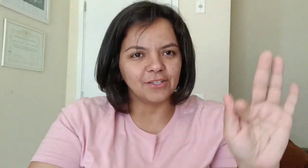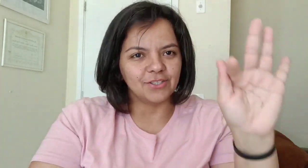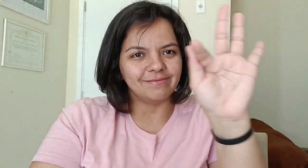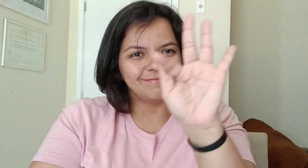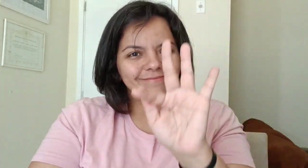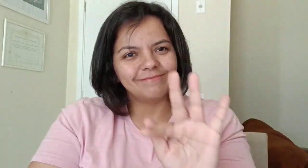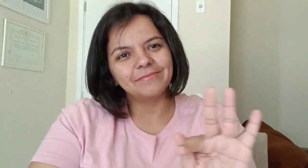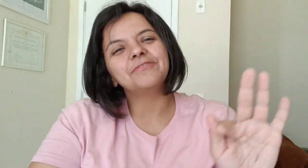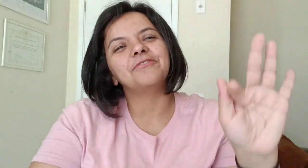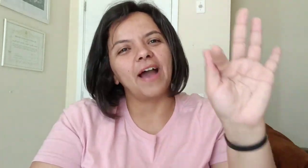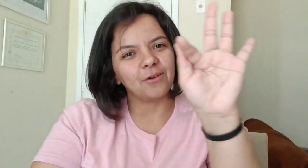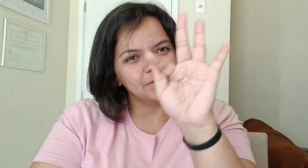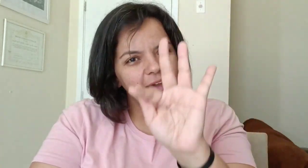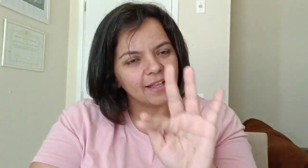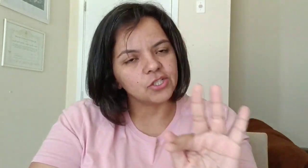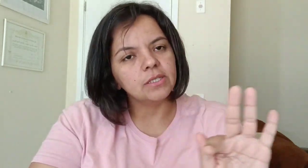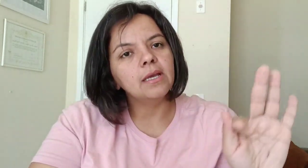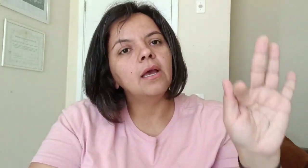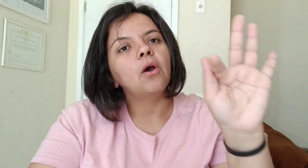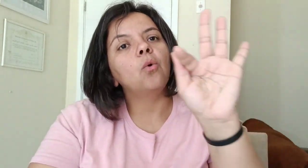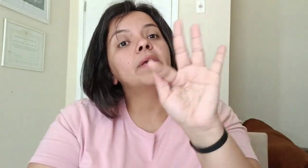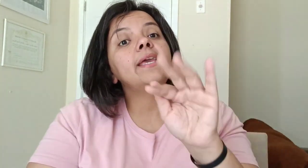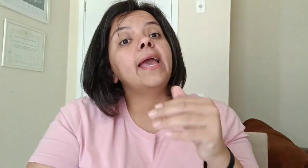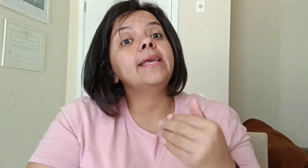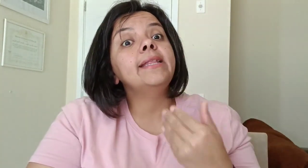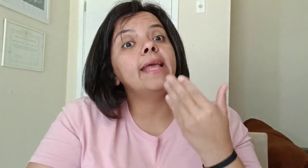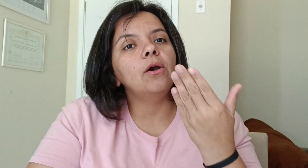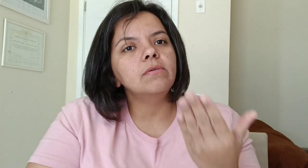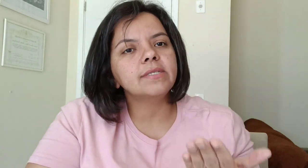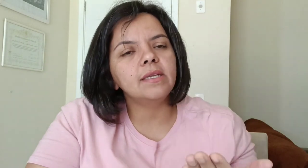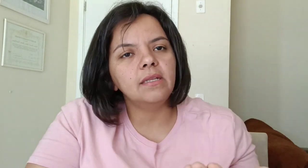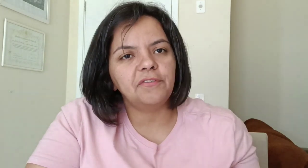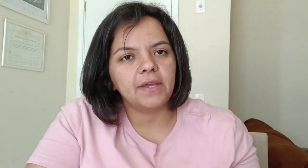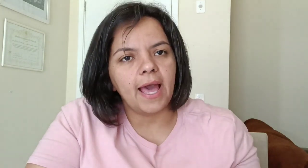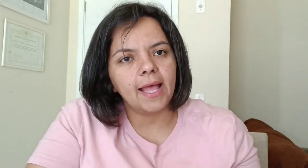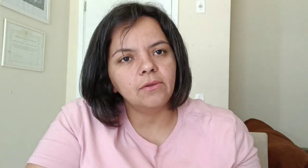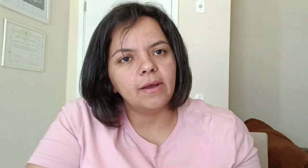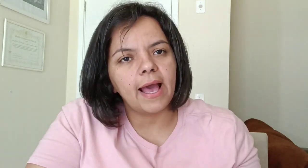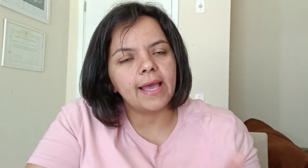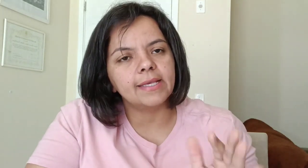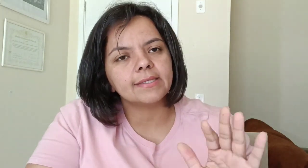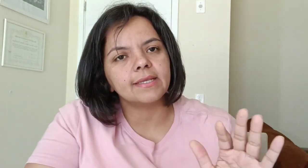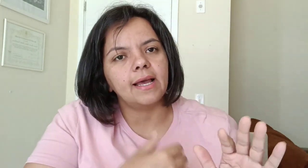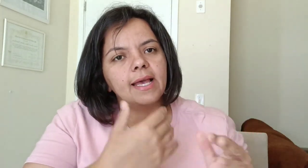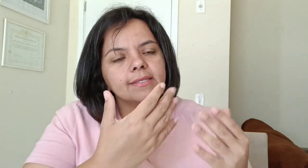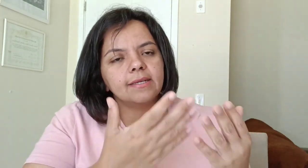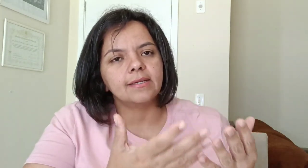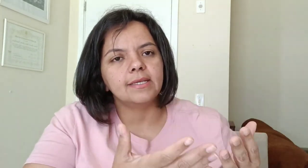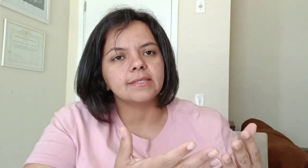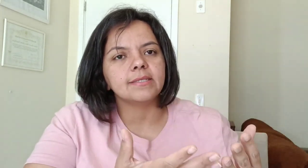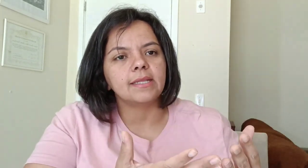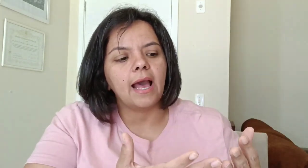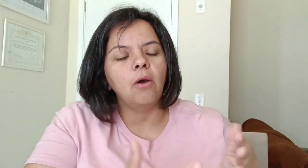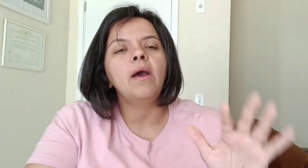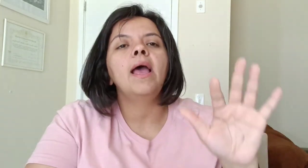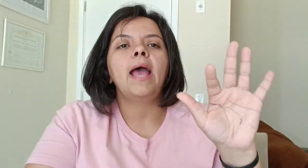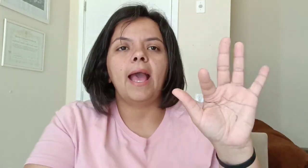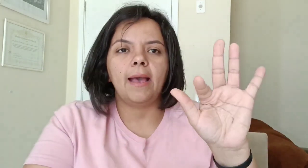faculdade. Faculdade. O que é que deu significado a esse sinal? A